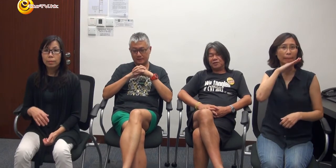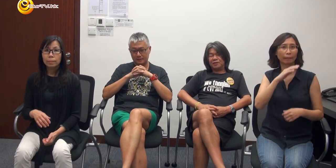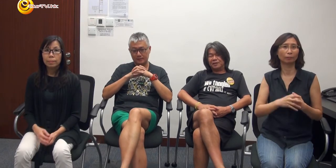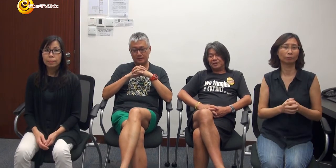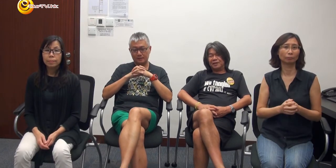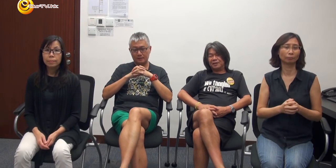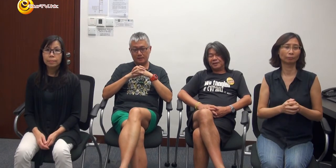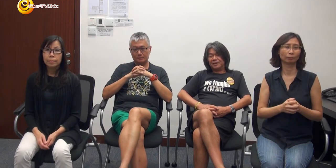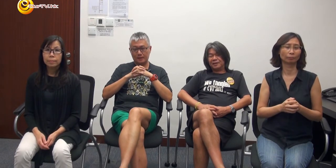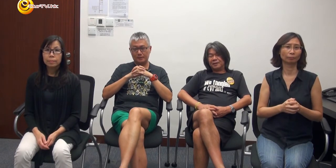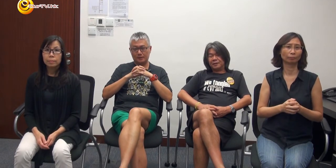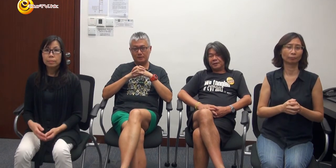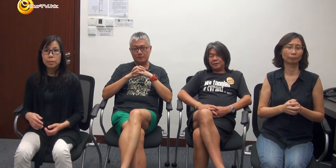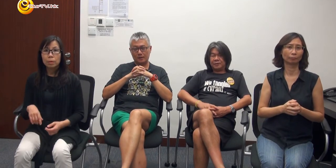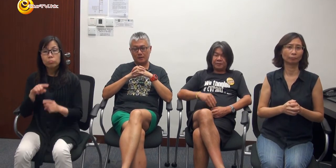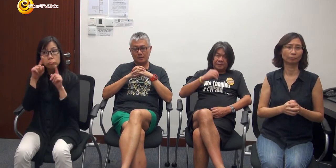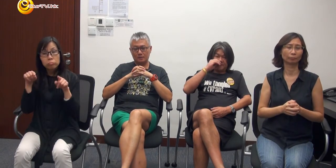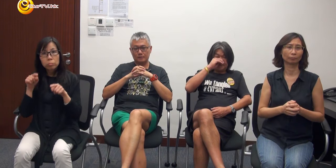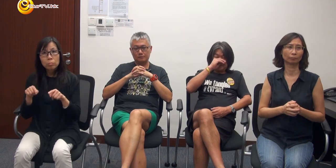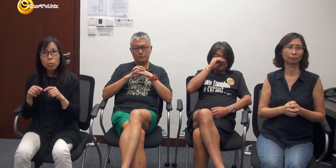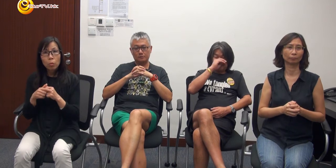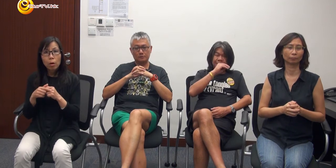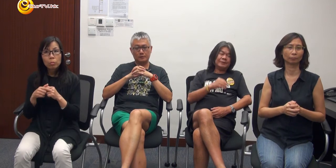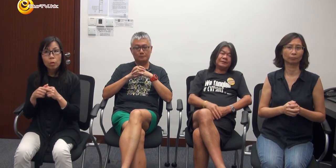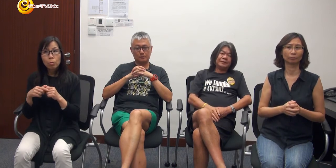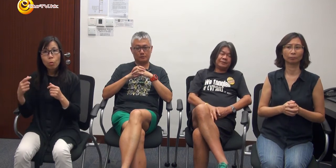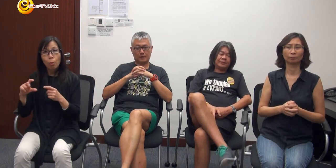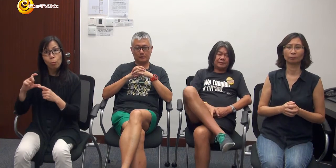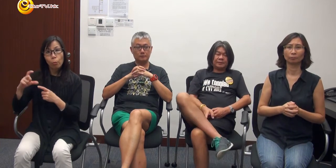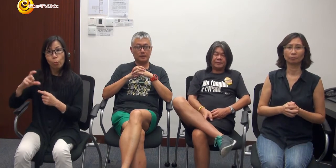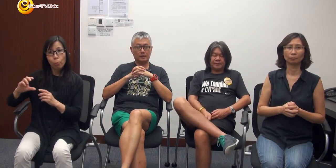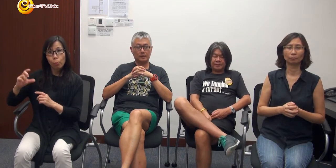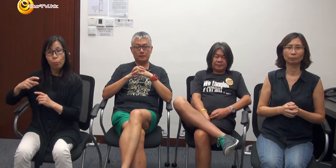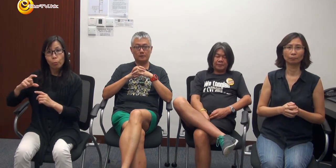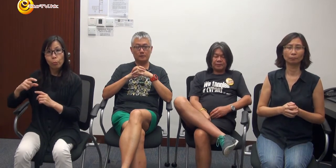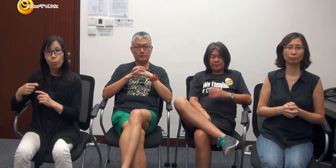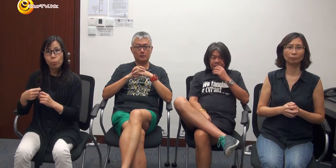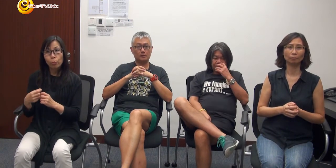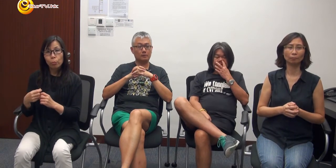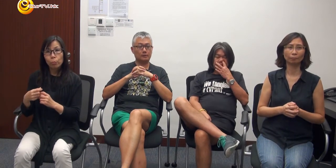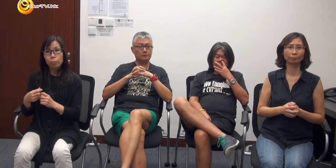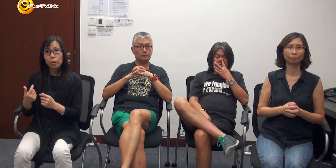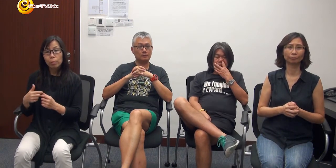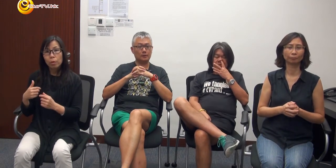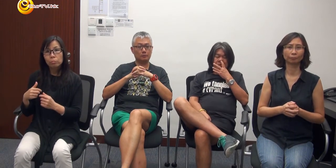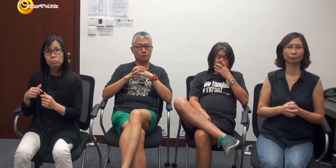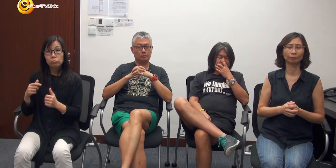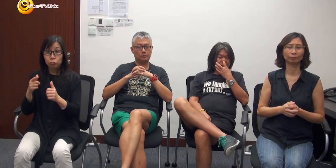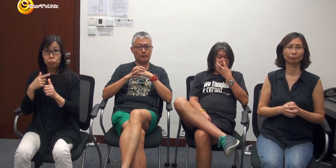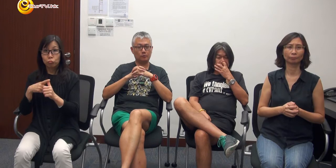啊。咁但係問題就係話。你首富就算當你八月嚟，咁但係而家嗰個首富根本係完全冇參與嗰個